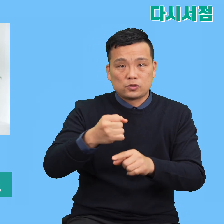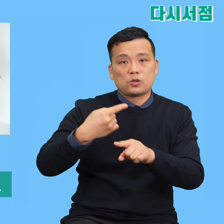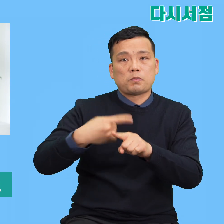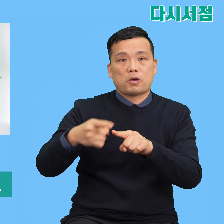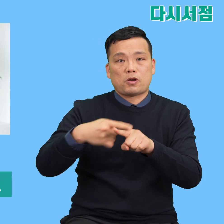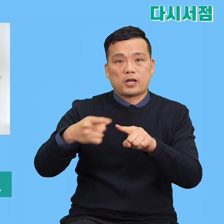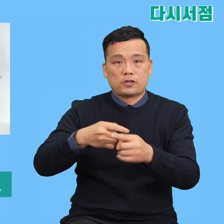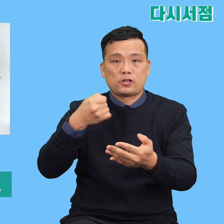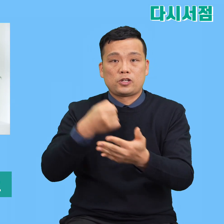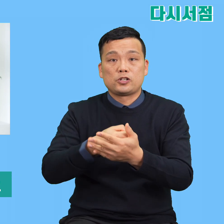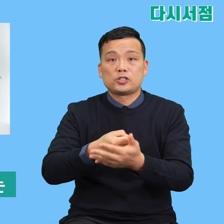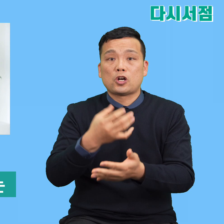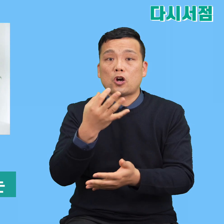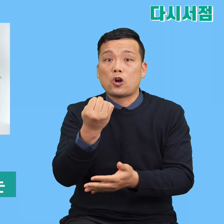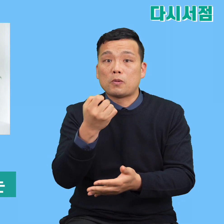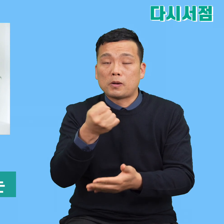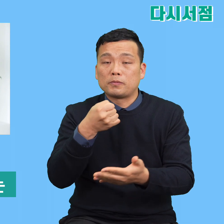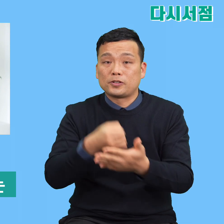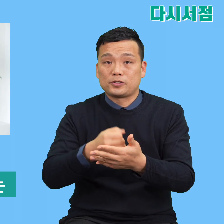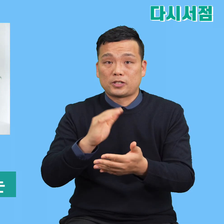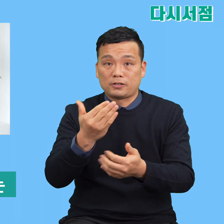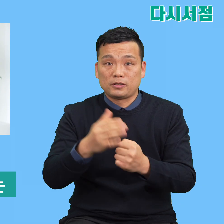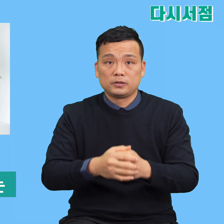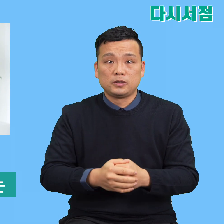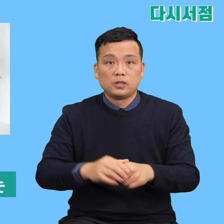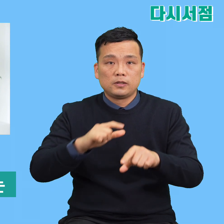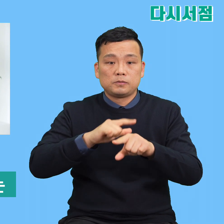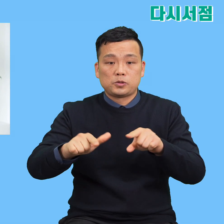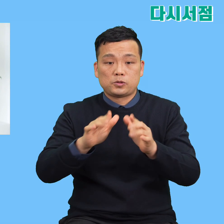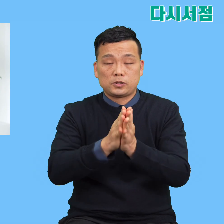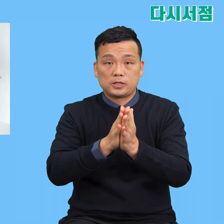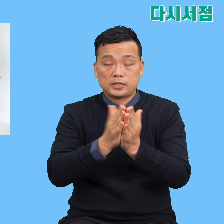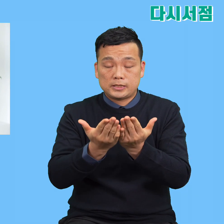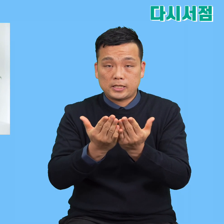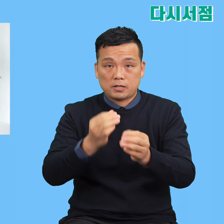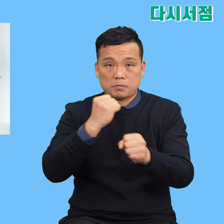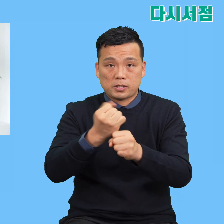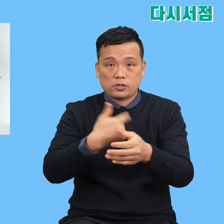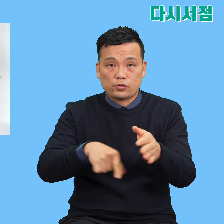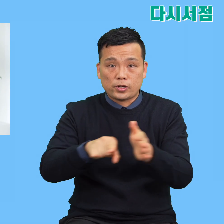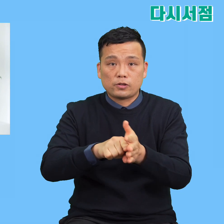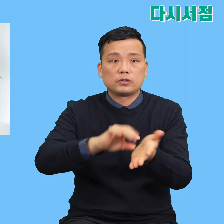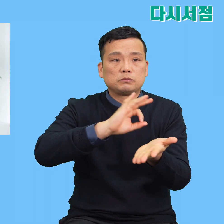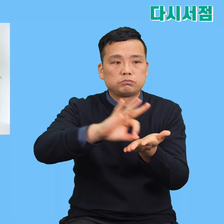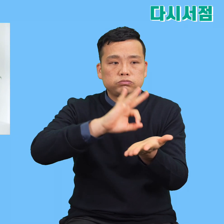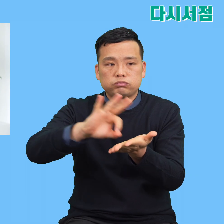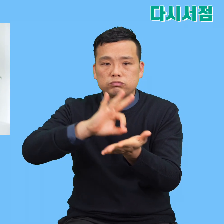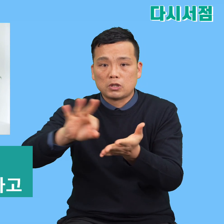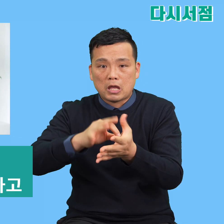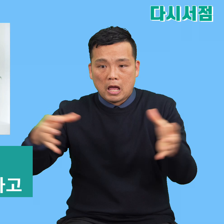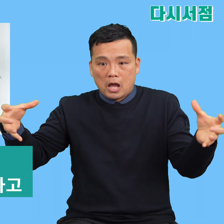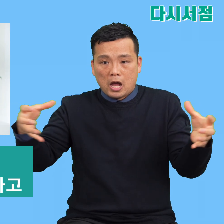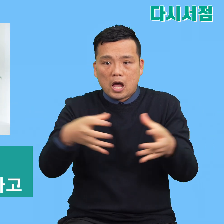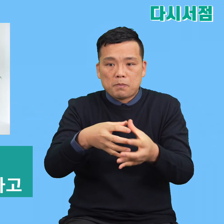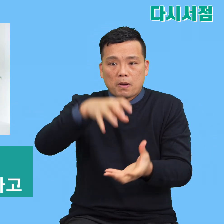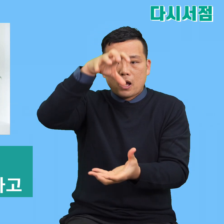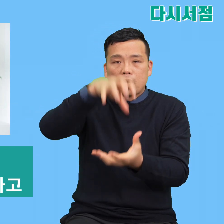고려해서 정하고 있는데요. 보통 이제 저희가 책에 들어가는 모든 비용을 먼저 책정을 해요.